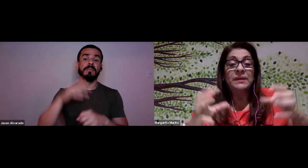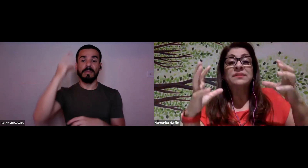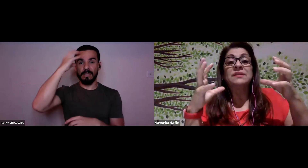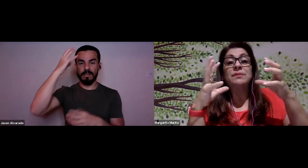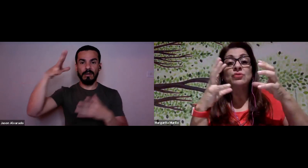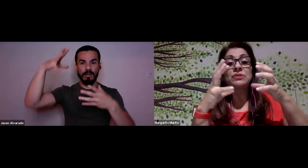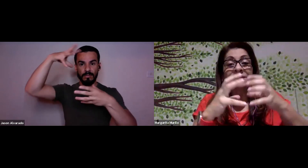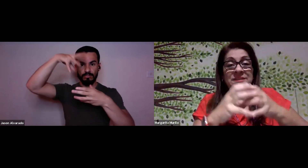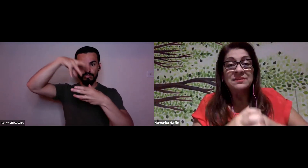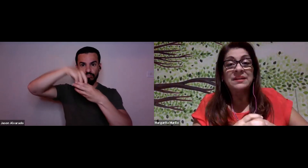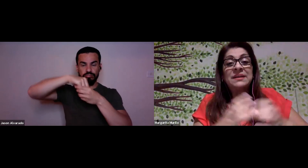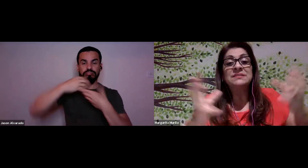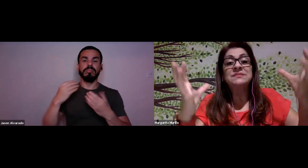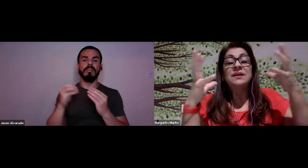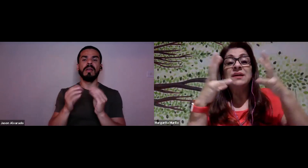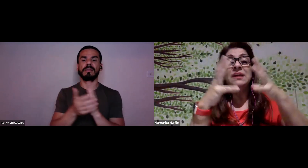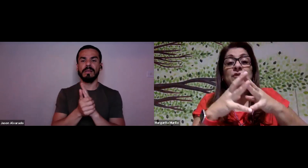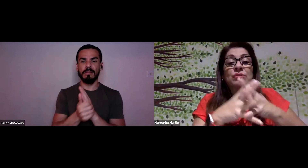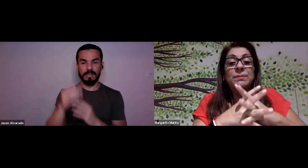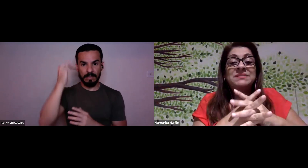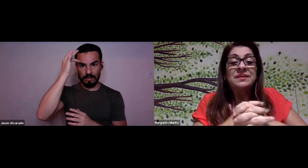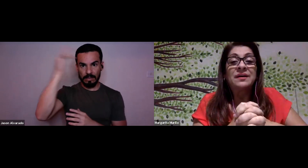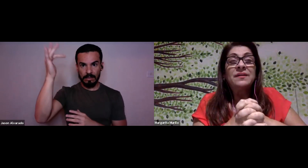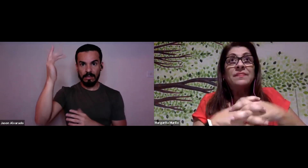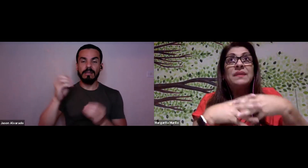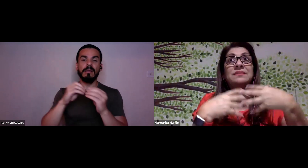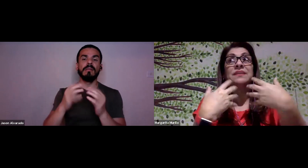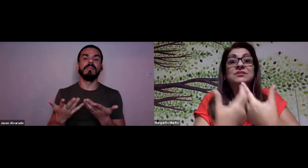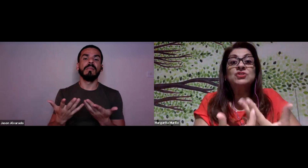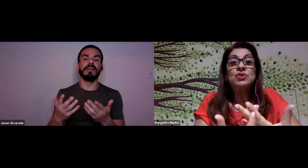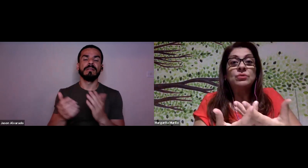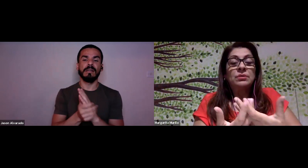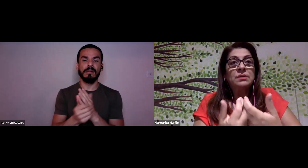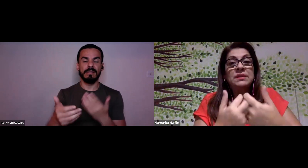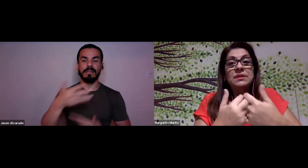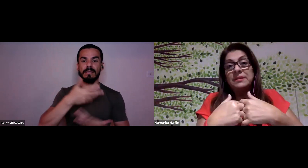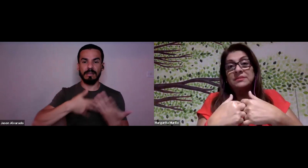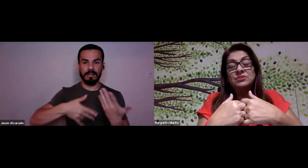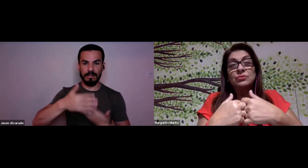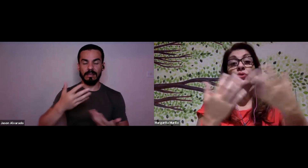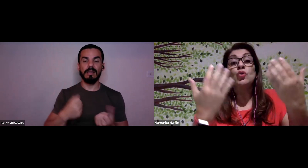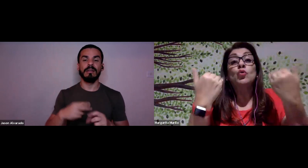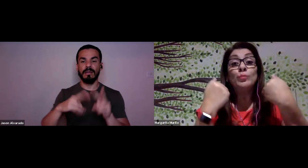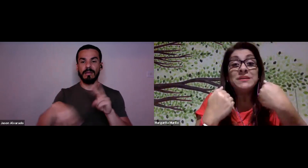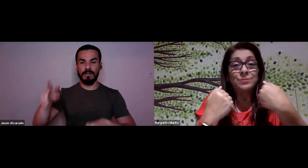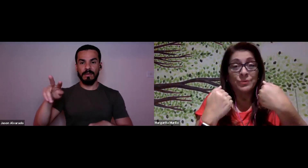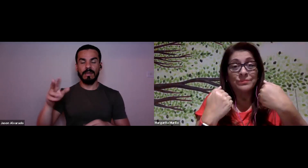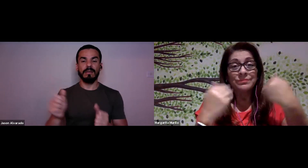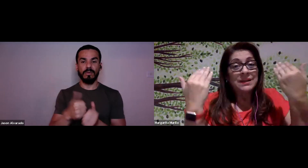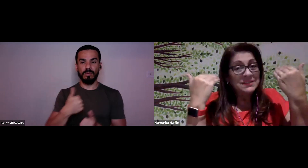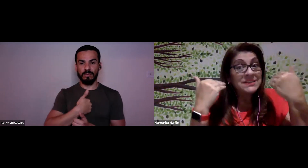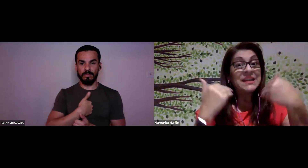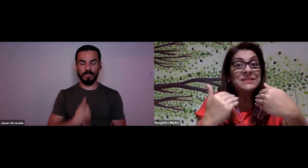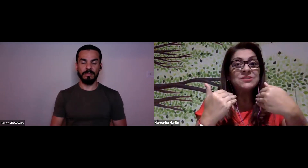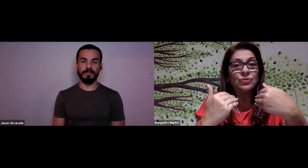absorber tener mayor capacidad de inteligencia Y mayor capacidad de interacción y de validación con uno mismo